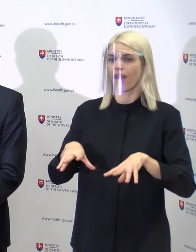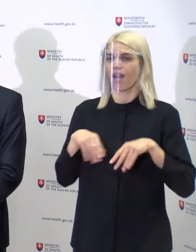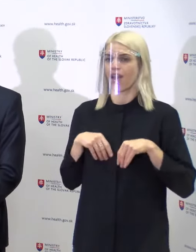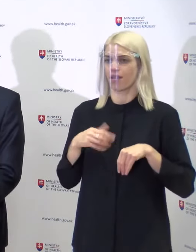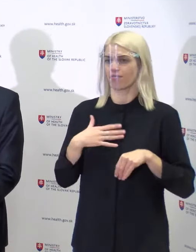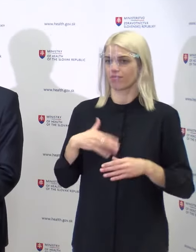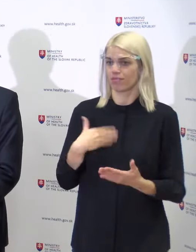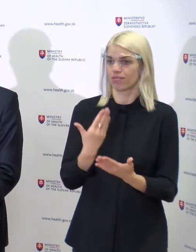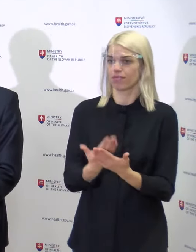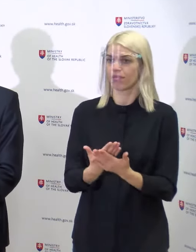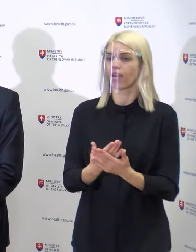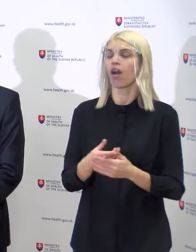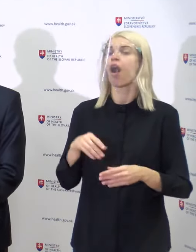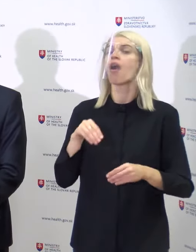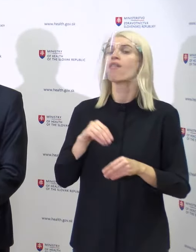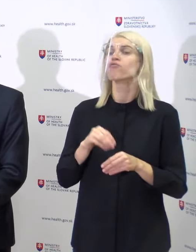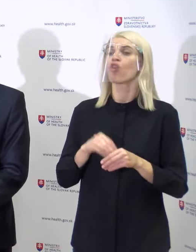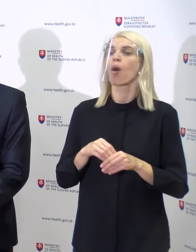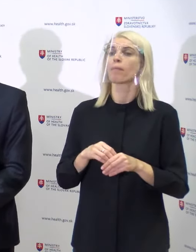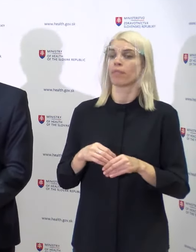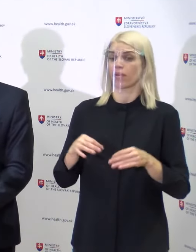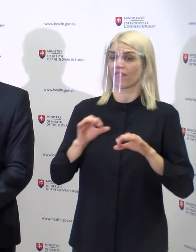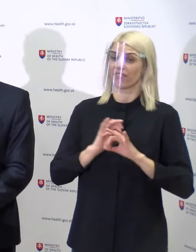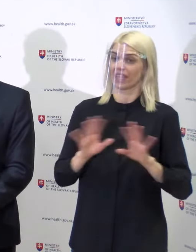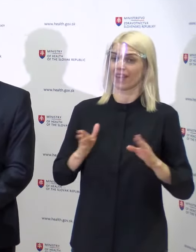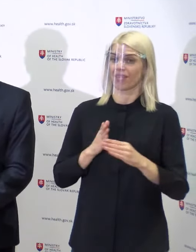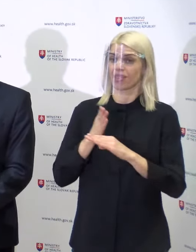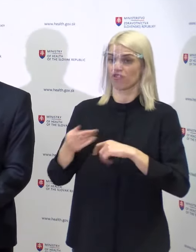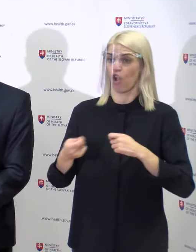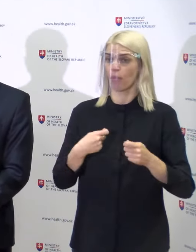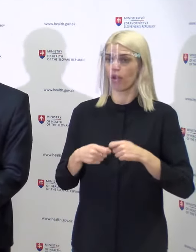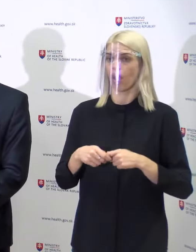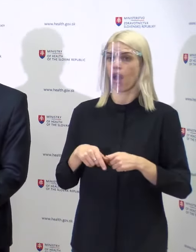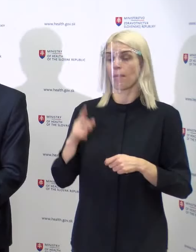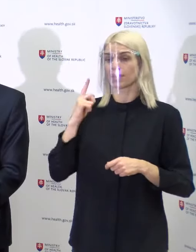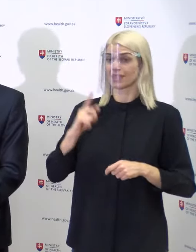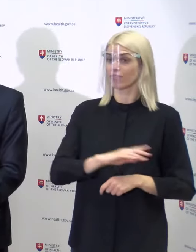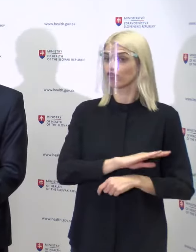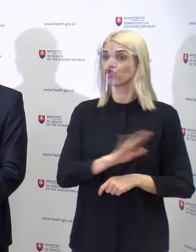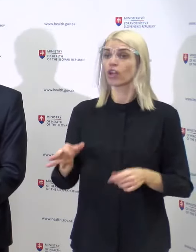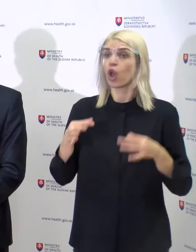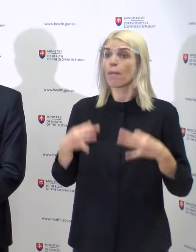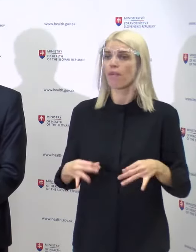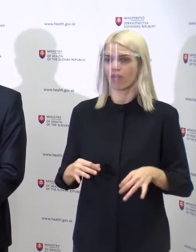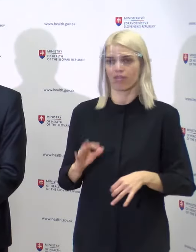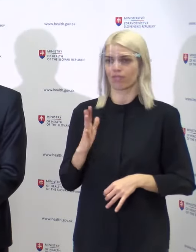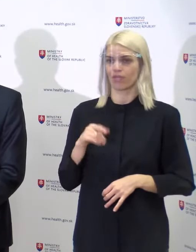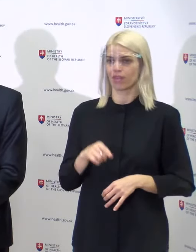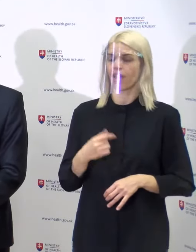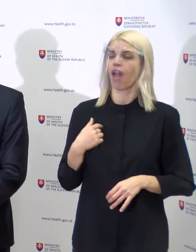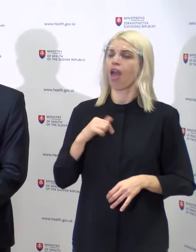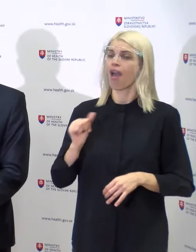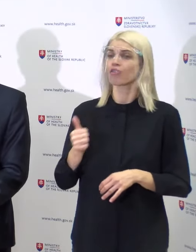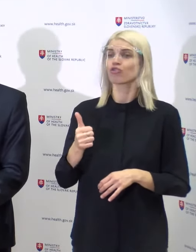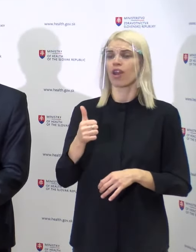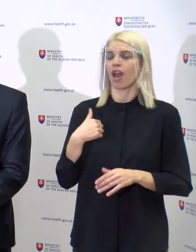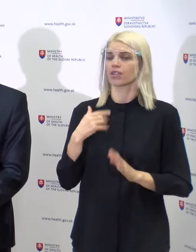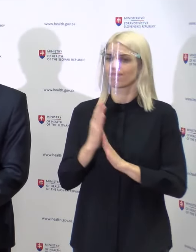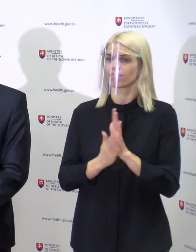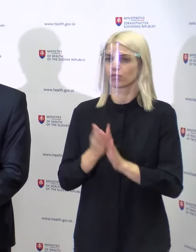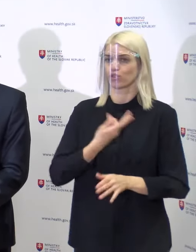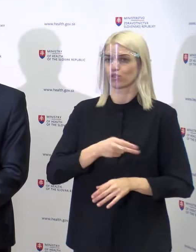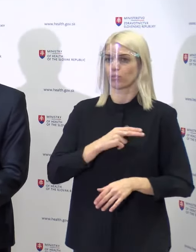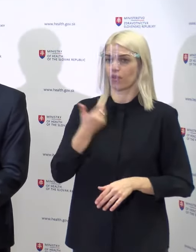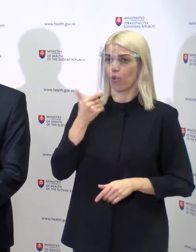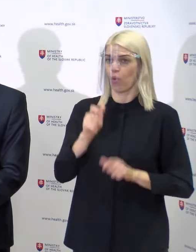bude povolené návštev obchodu, neznamená, že bude povolené všetko. Ja znovu apelujem na zodpovednosť ľudí. Pokiaľ